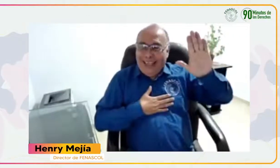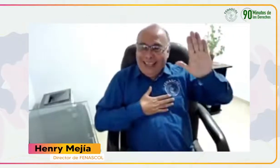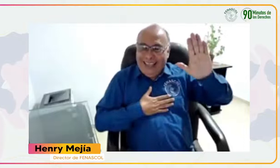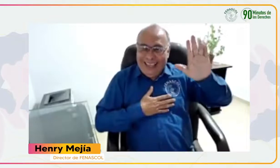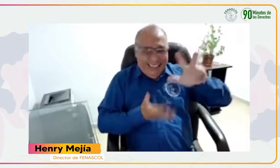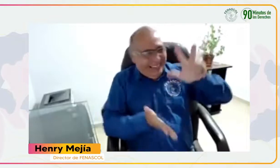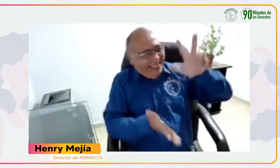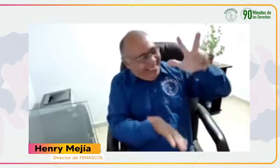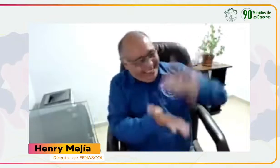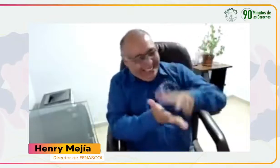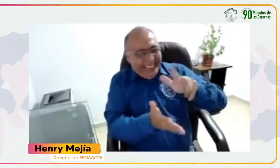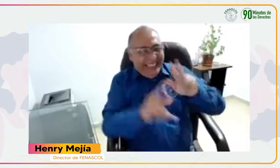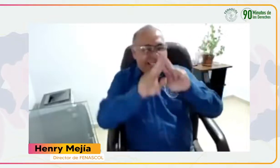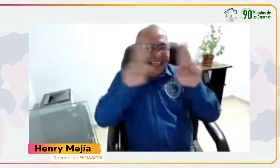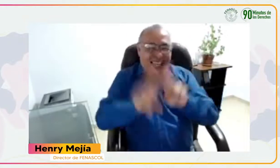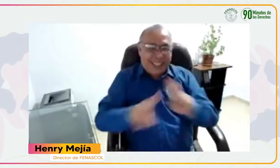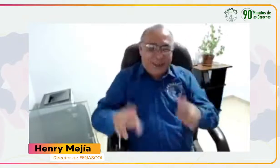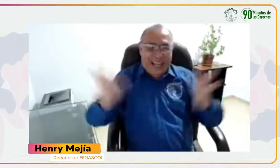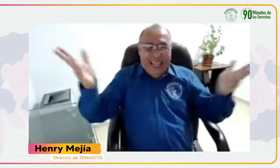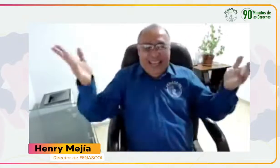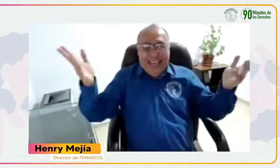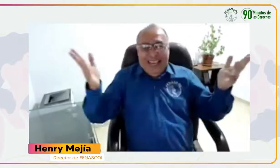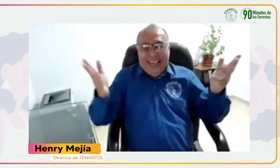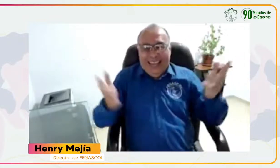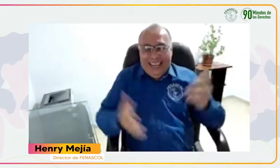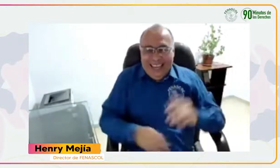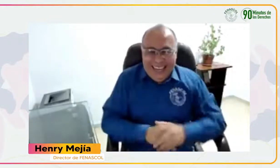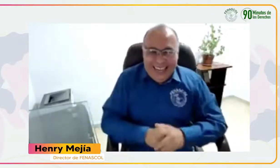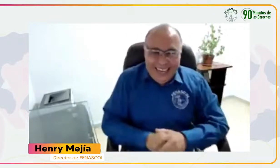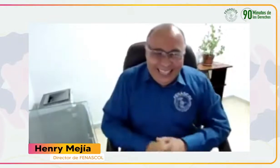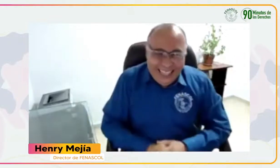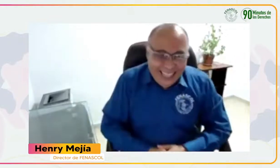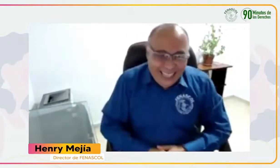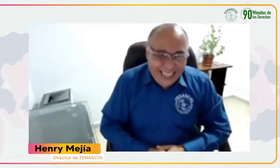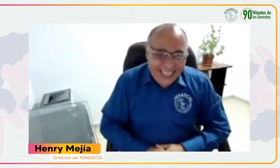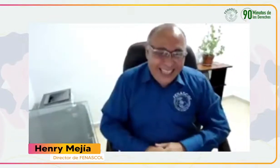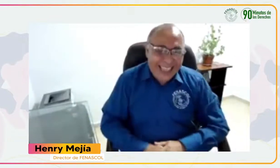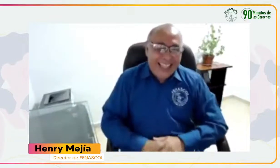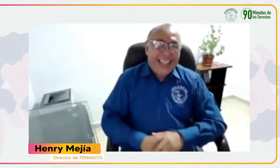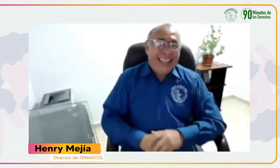internacional, no, hagámoslo en lengua de señas colombiana. Hagámoslo en lengua de señas